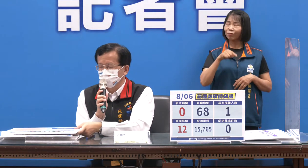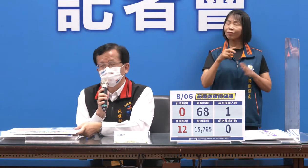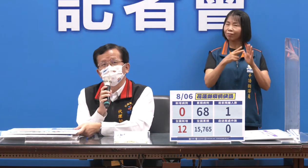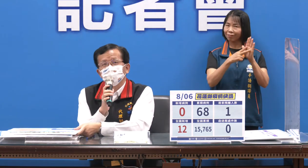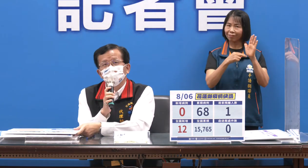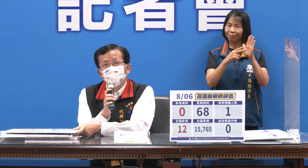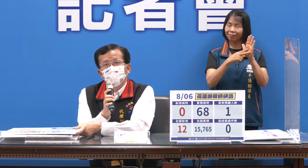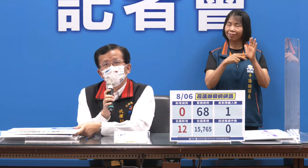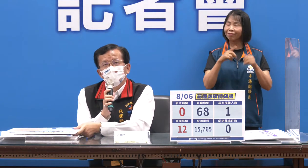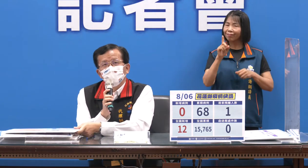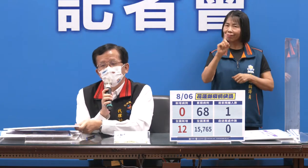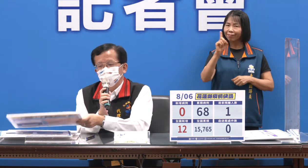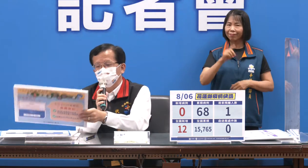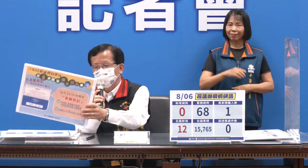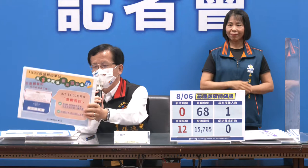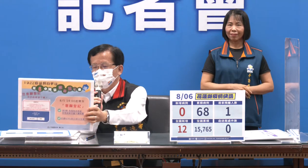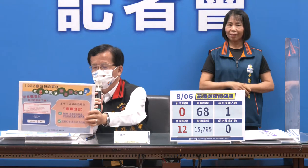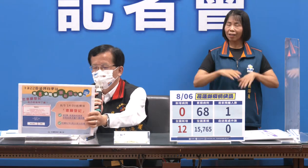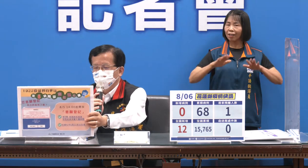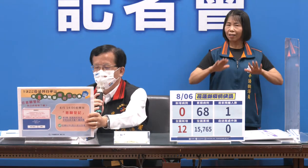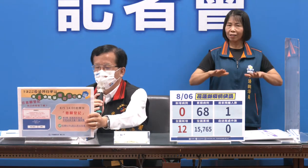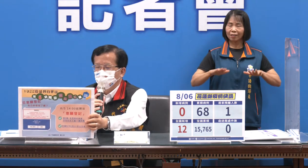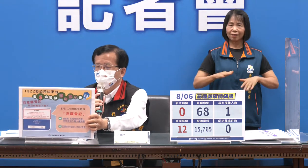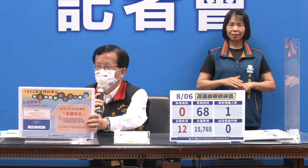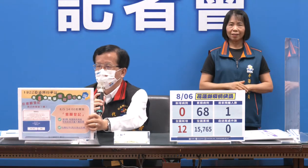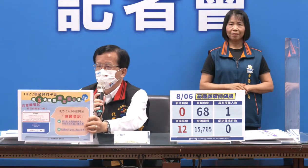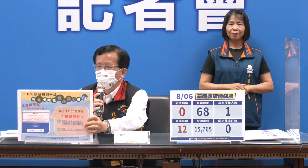说明，就是现在